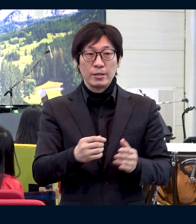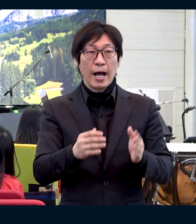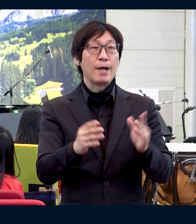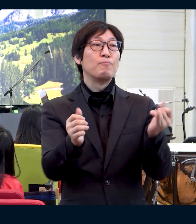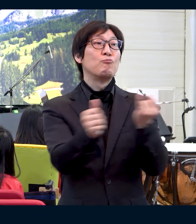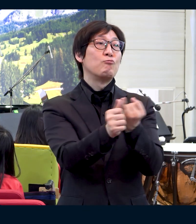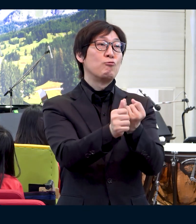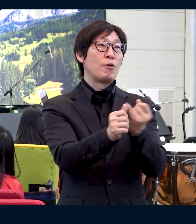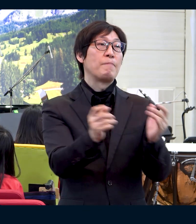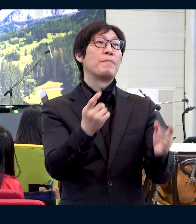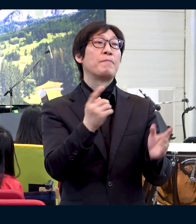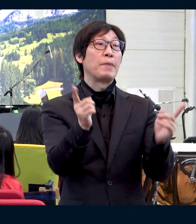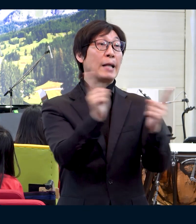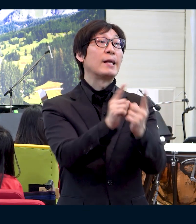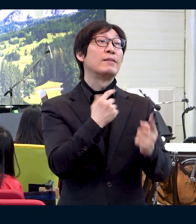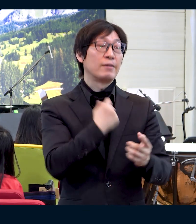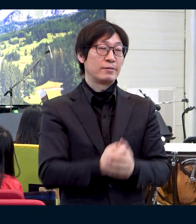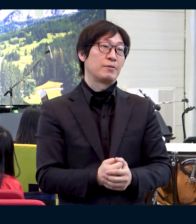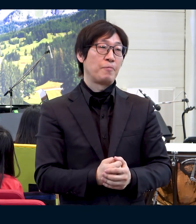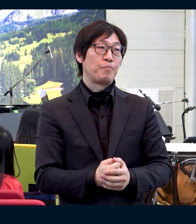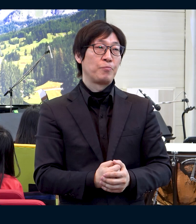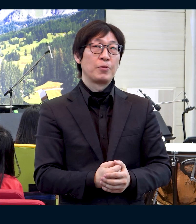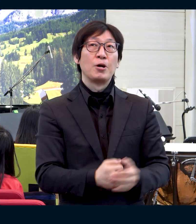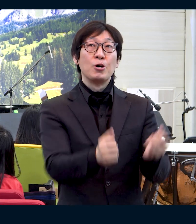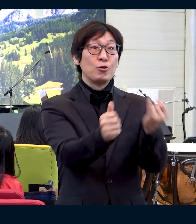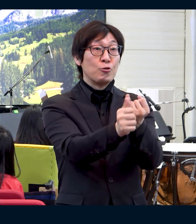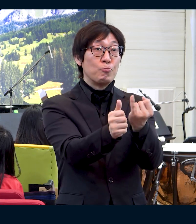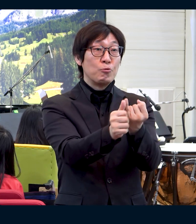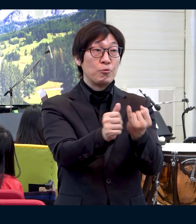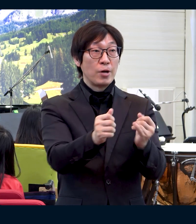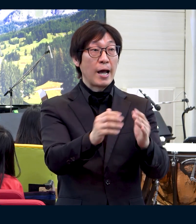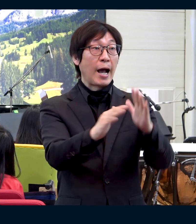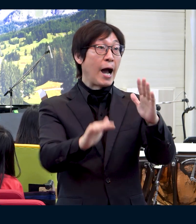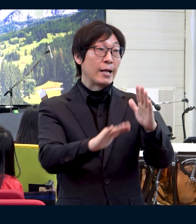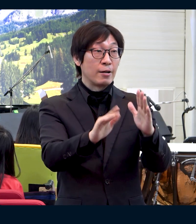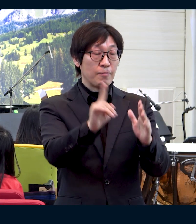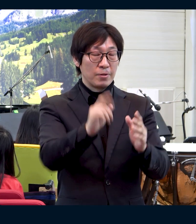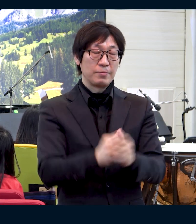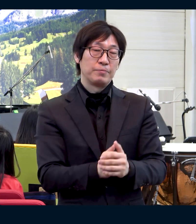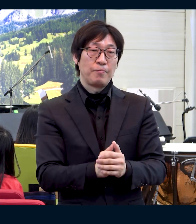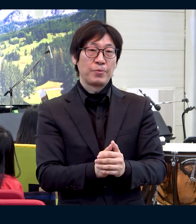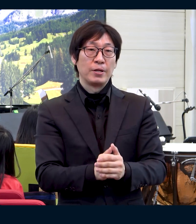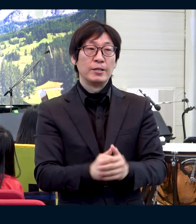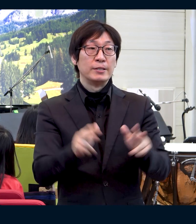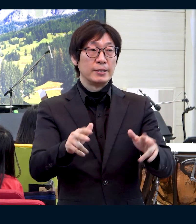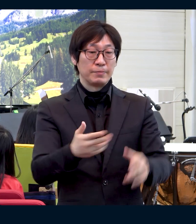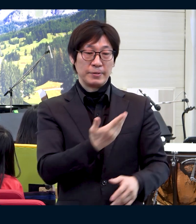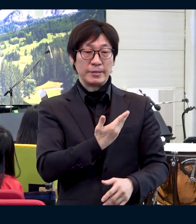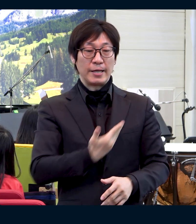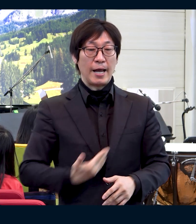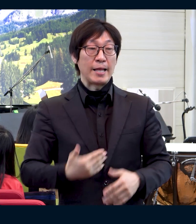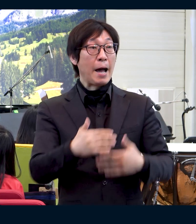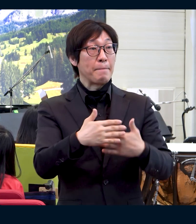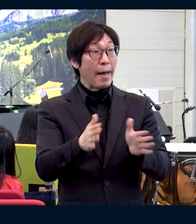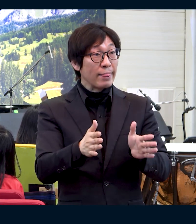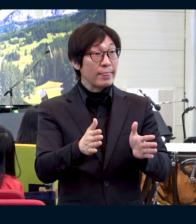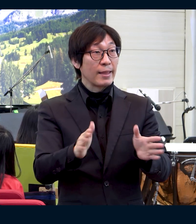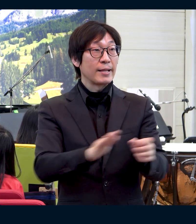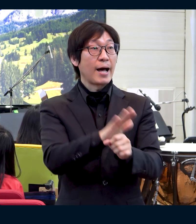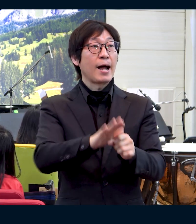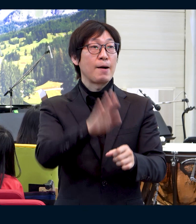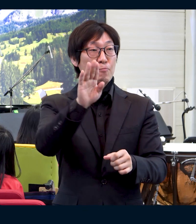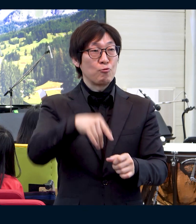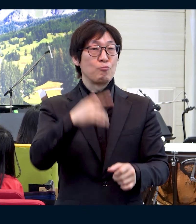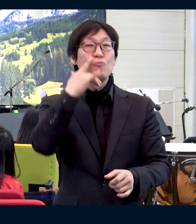싶습니다. 두 분은 그 내외는요, 그 가정은요, 올 제자반을 받고 계시는 사랑부 부모님입니다.